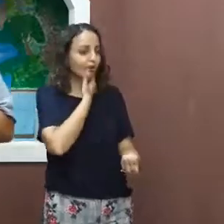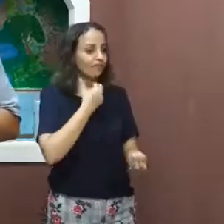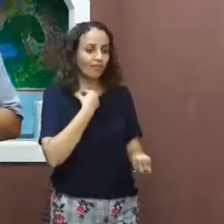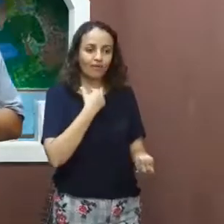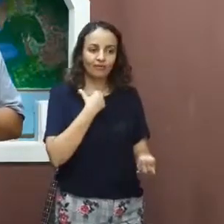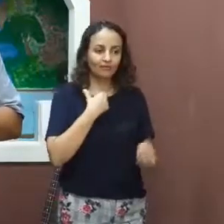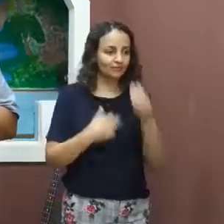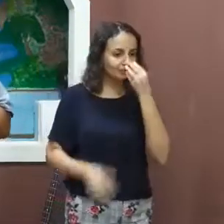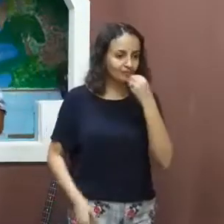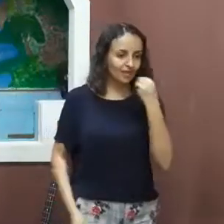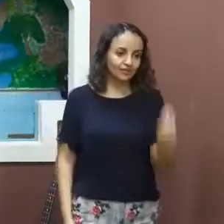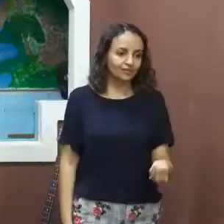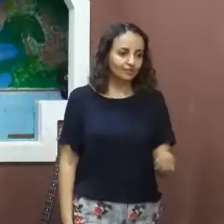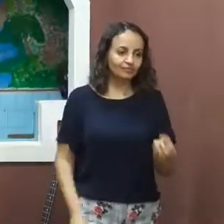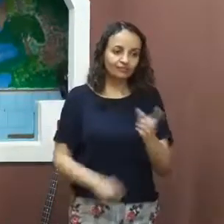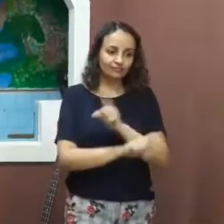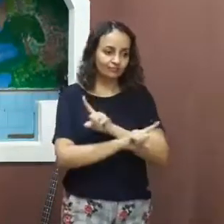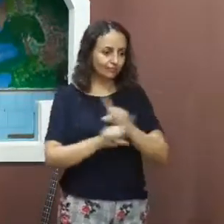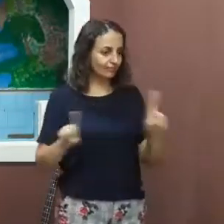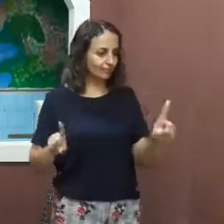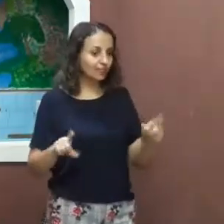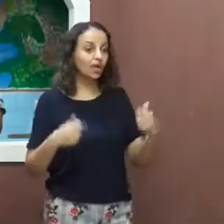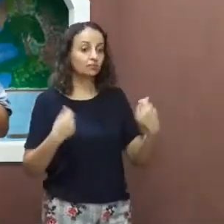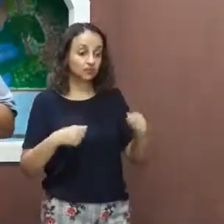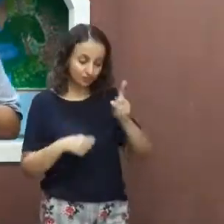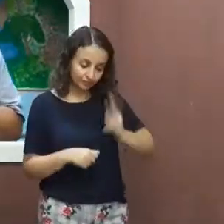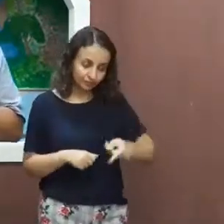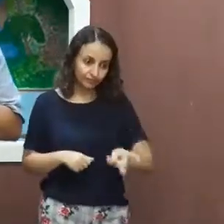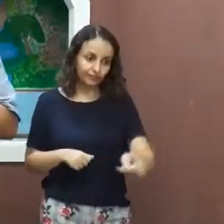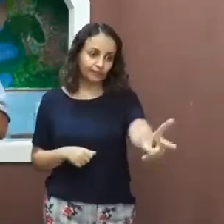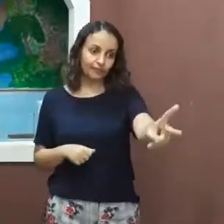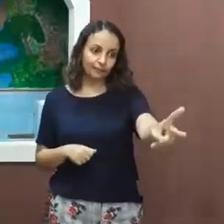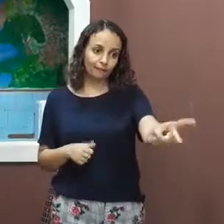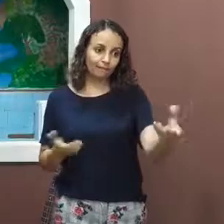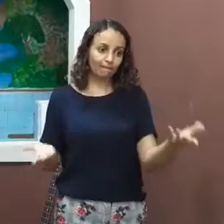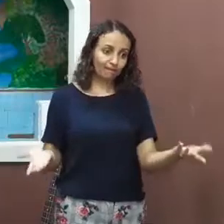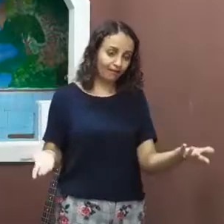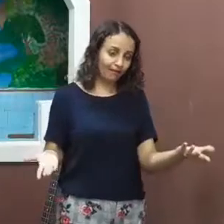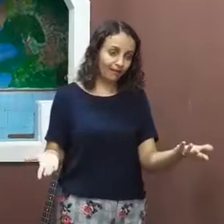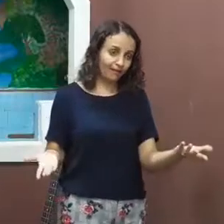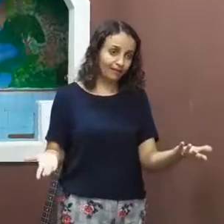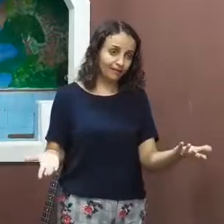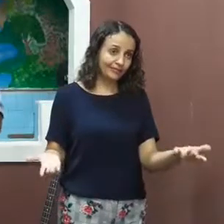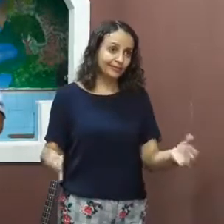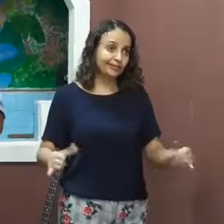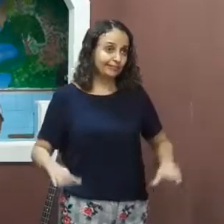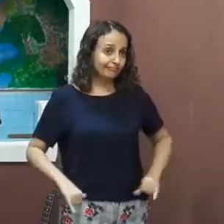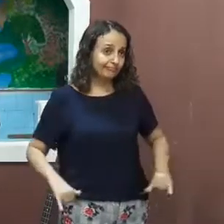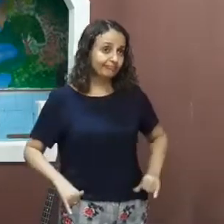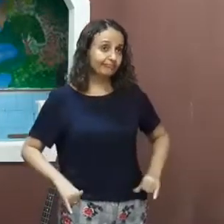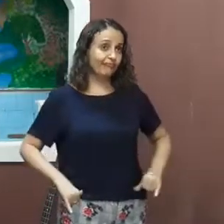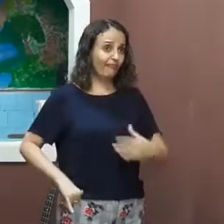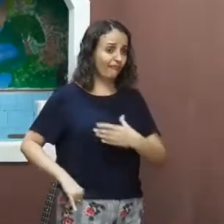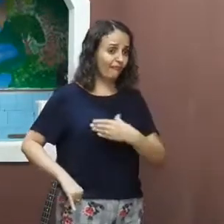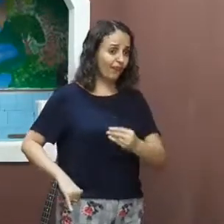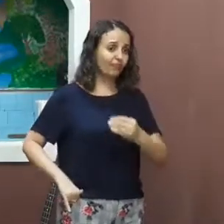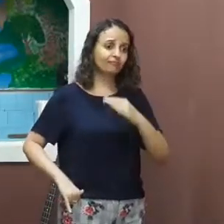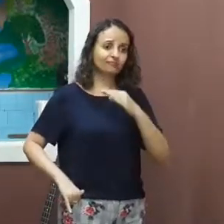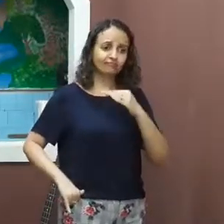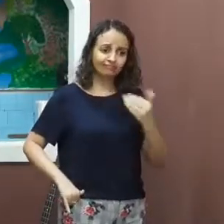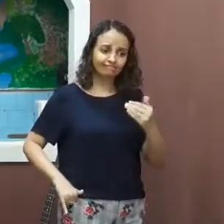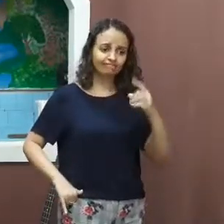Eu acredito que não há maior sofrimento que esse: uma mãe, um pai, um